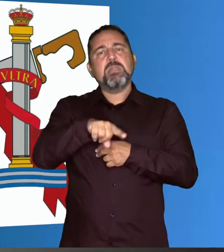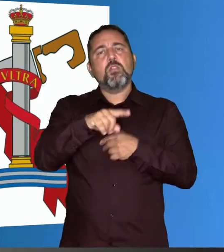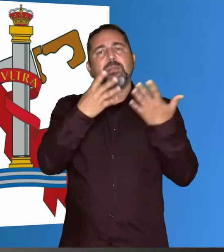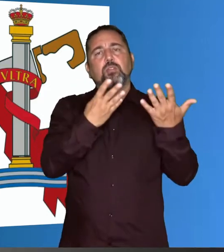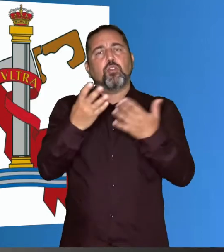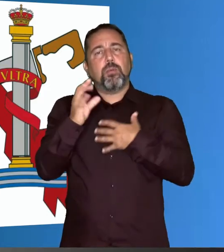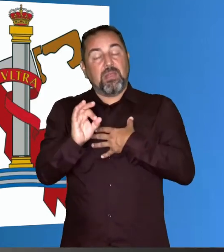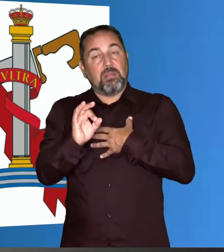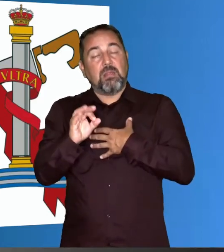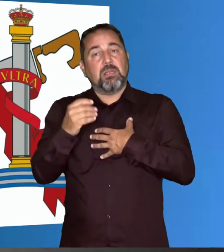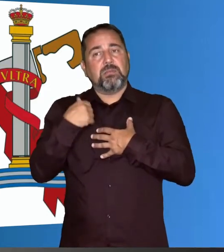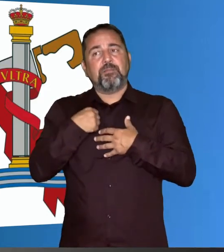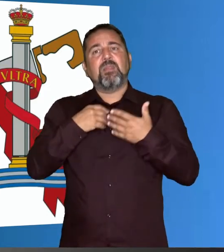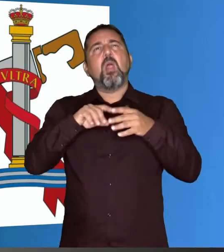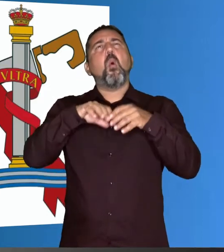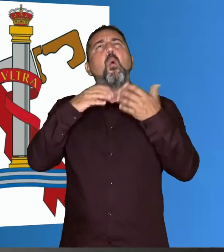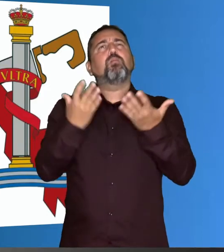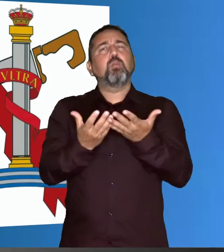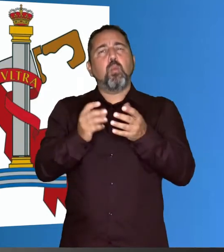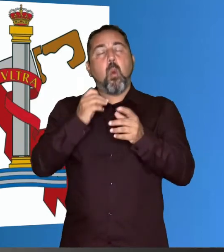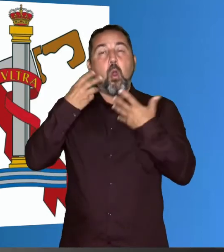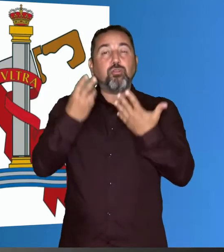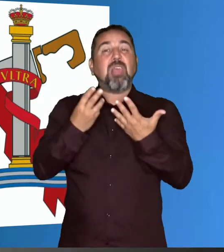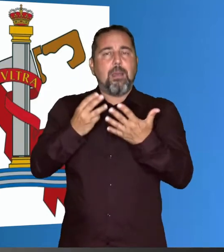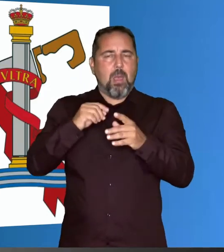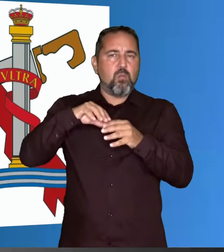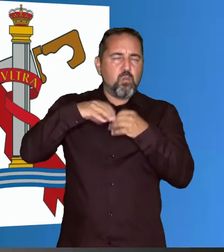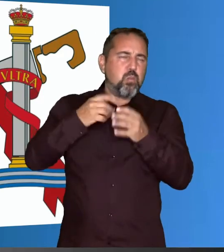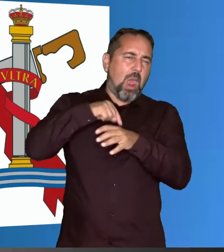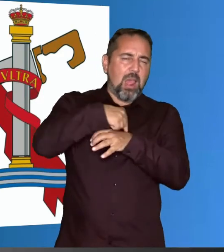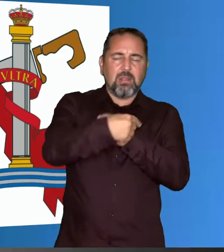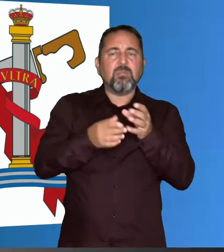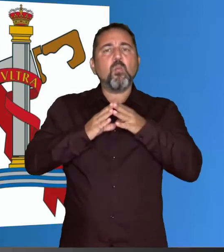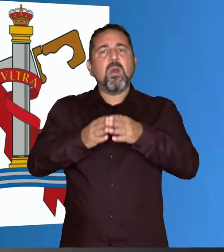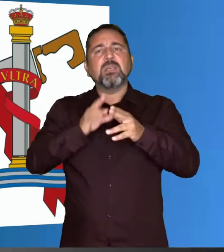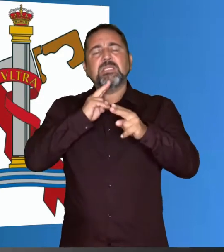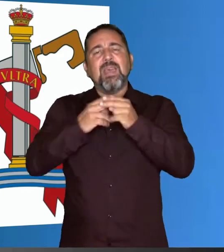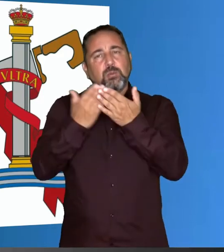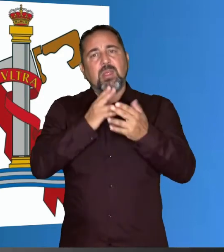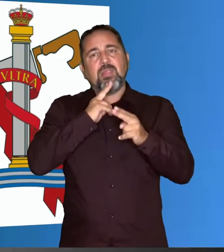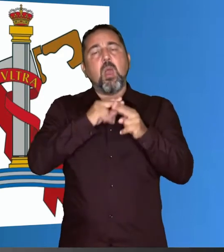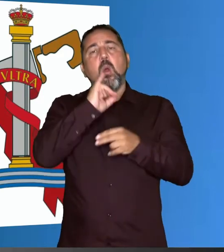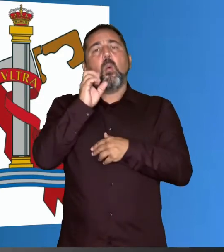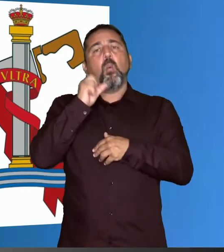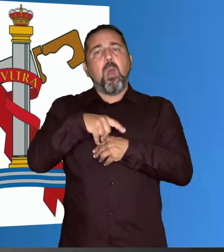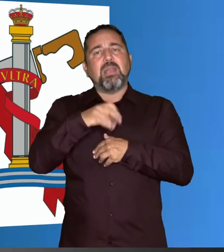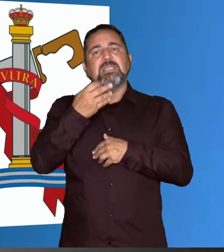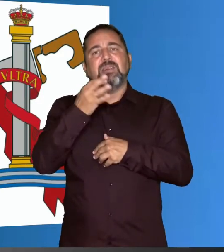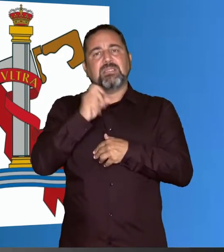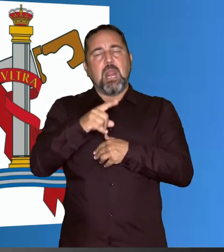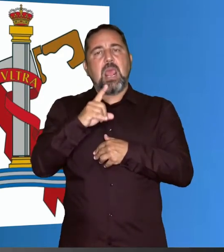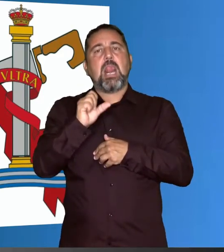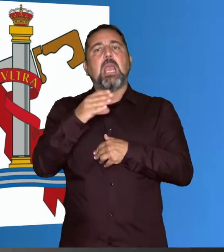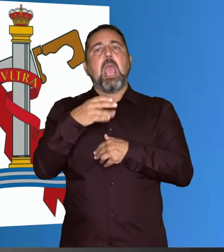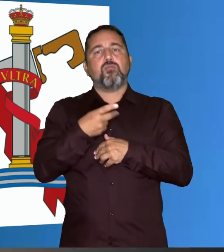1990. Culminó la octava vuelta al mundo como primera mujer guardia marina a bordo del buque escuela Juan